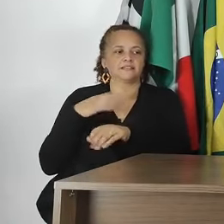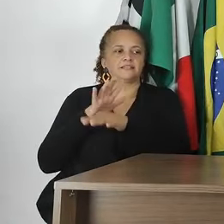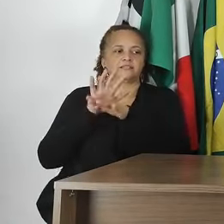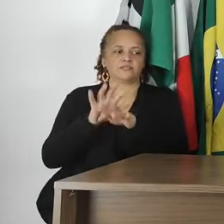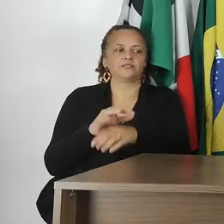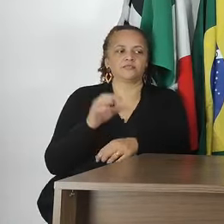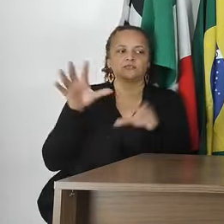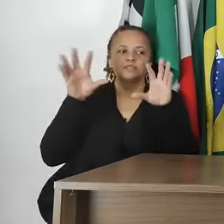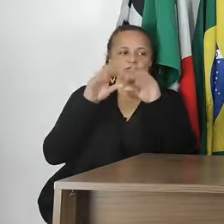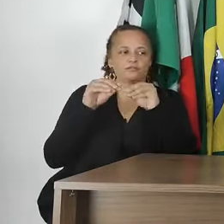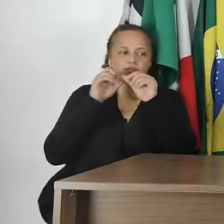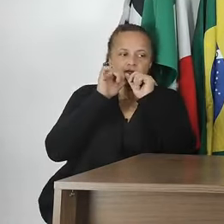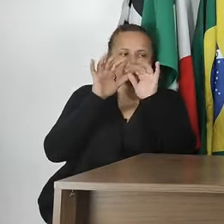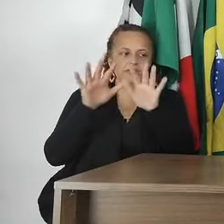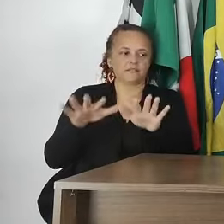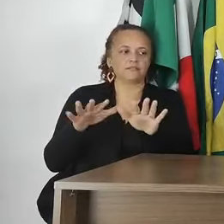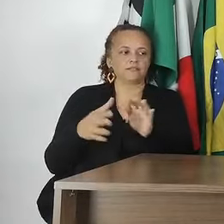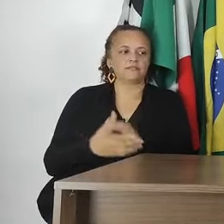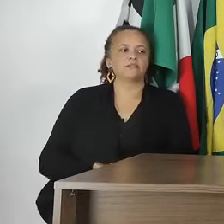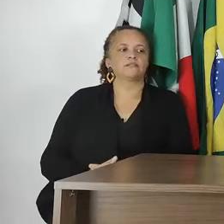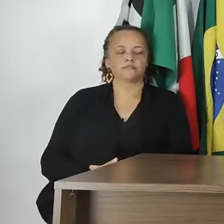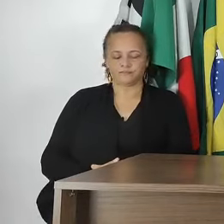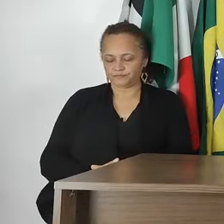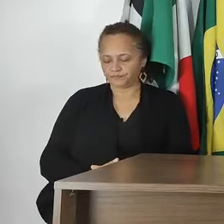uma noite abençoada, onde essa